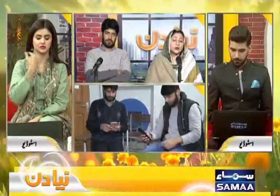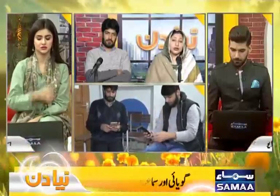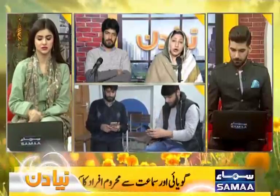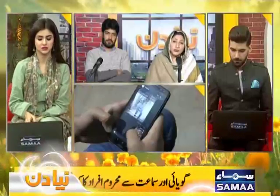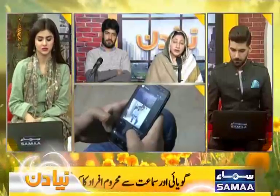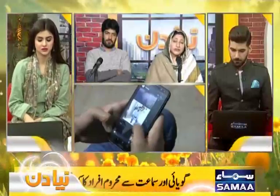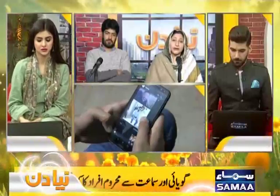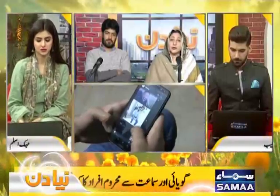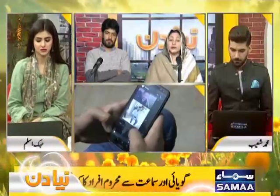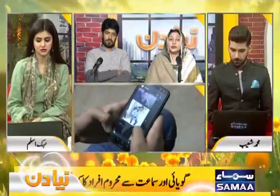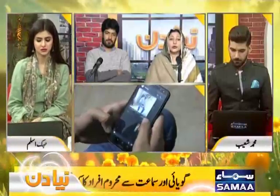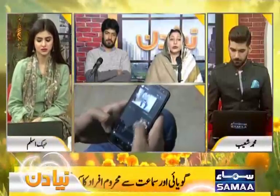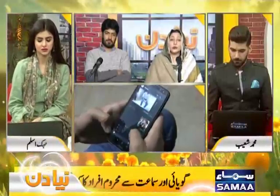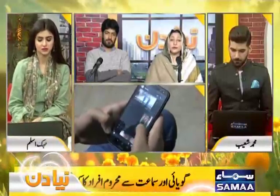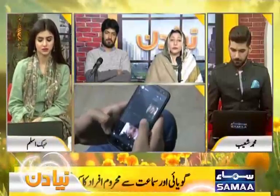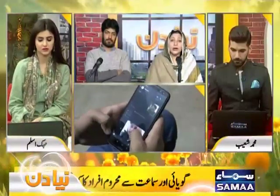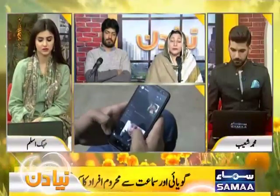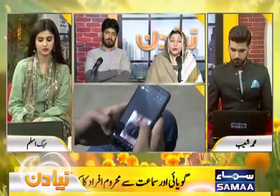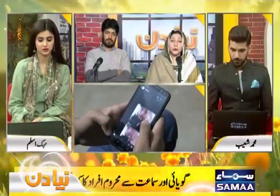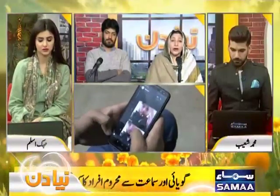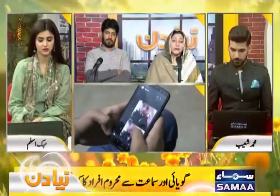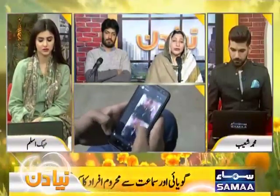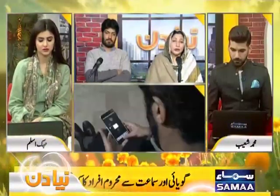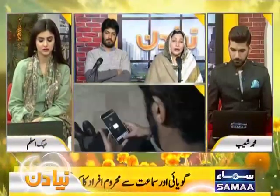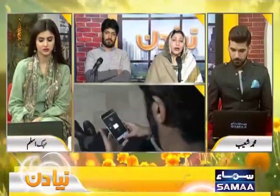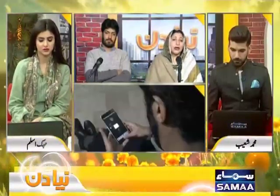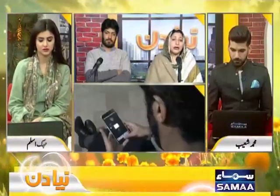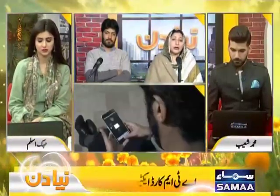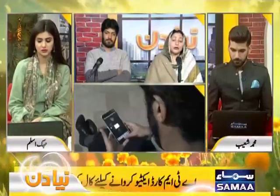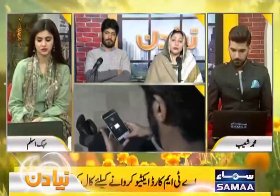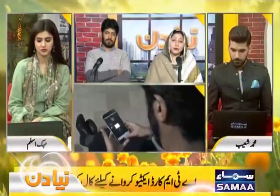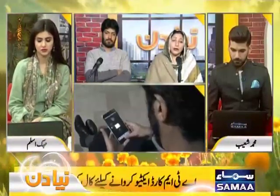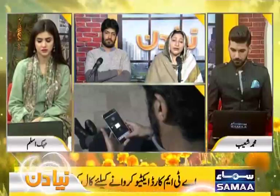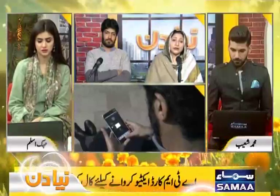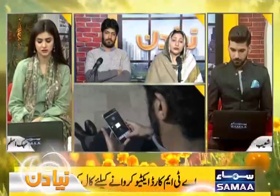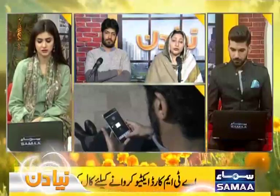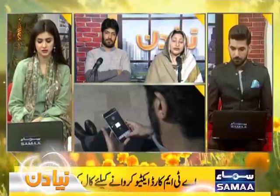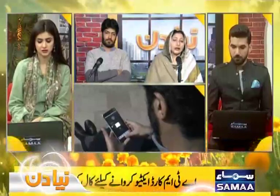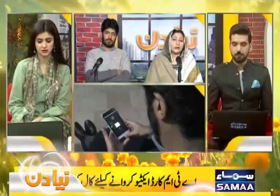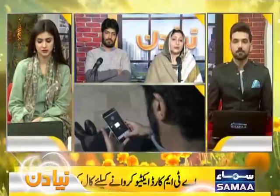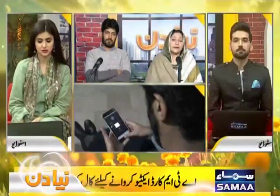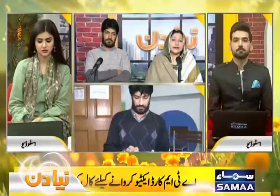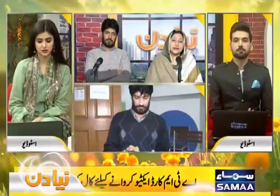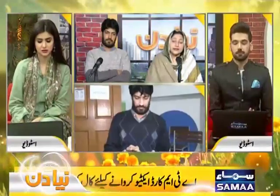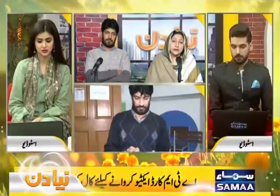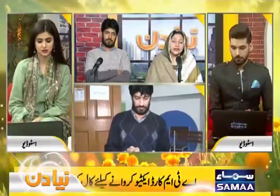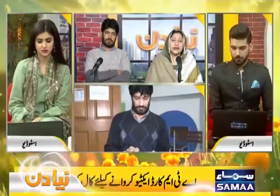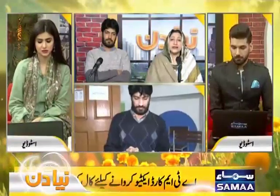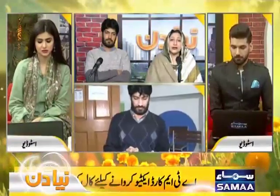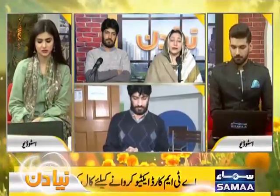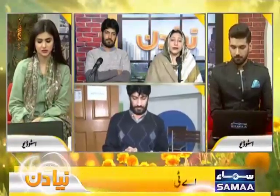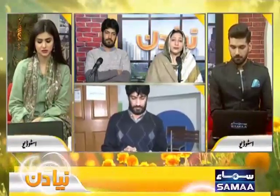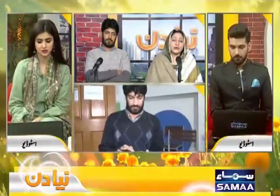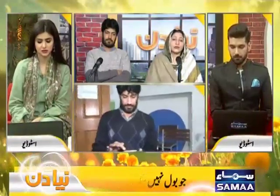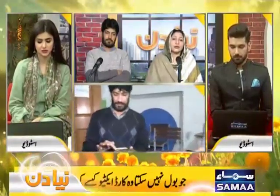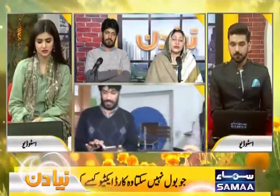है, उनकी जॉब्स का मसला है, 3% कोटे के ऊपर मुकम्मल तौर पर काम ही नहीं हो रहा, उन गवर्नमेंट स्कूल्स या उन प्राइवेट सेक्टर्स का मसला है.